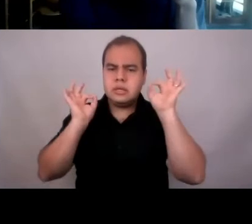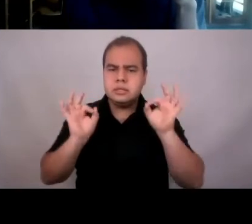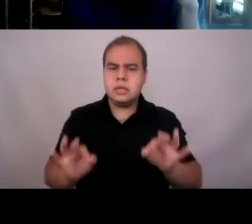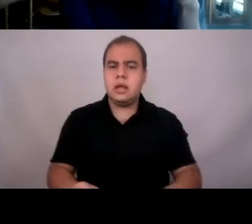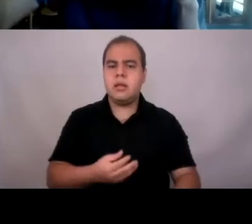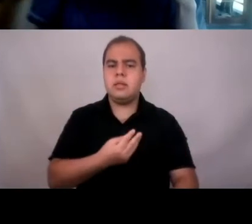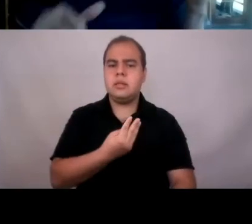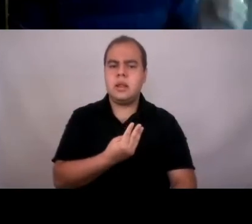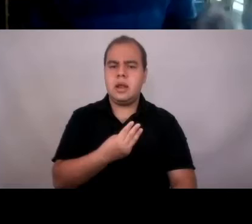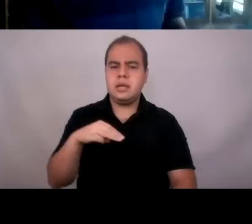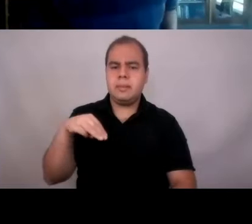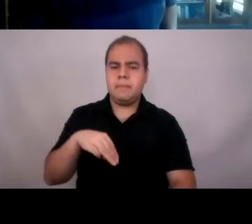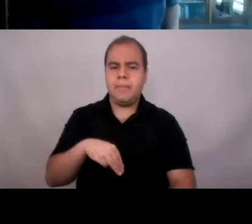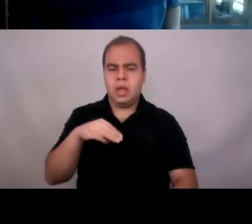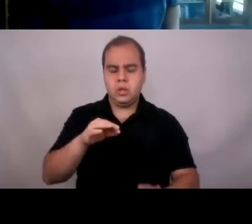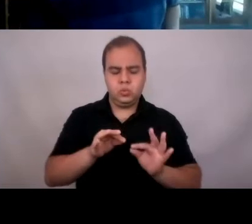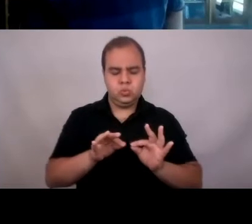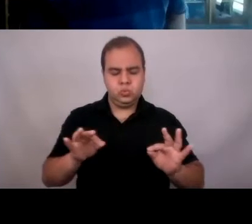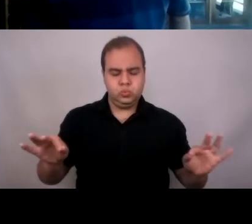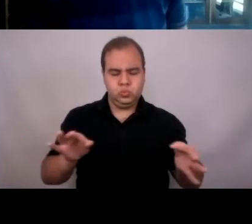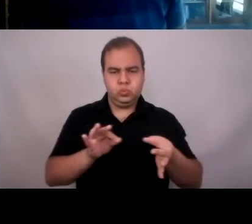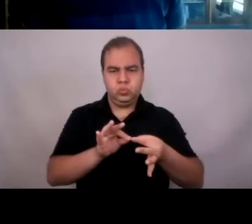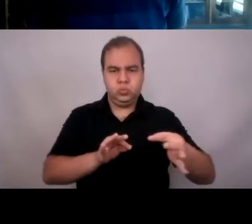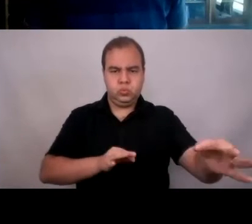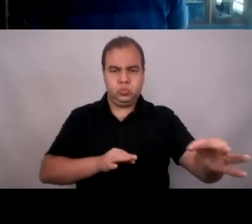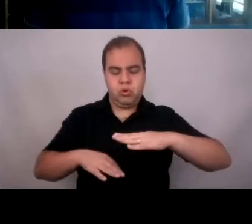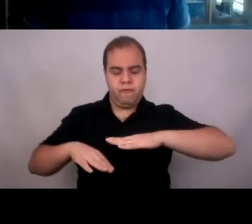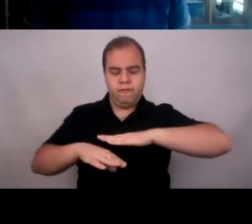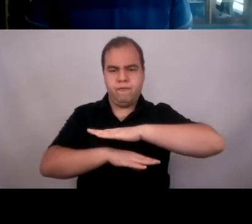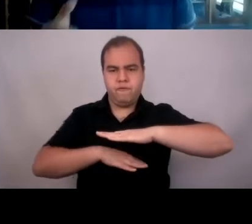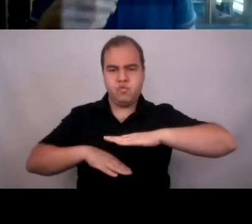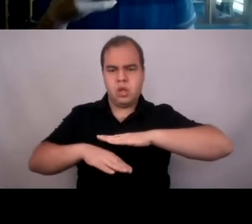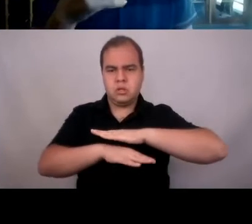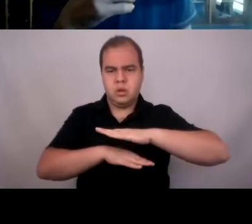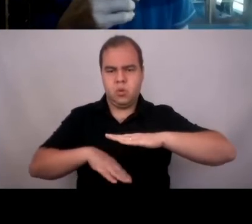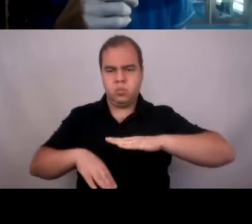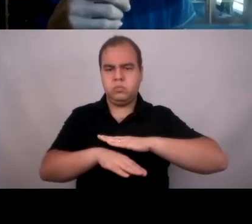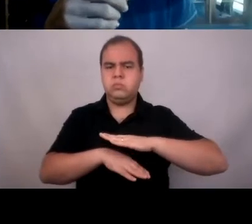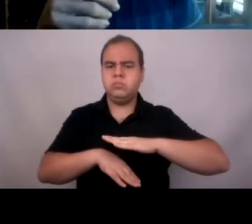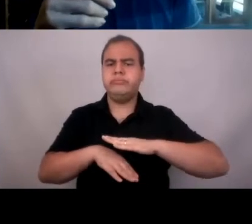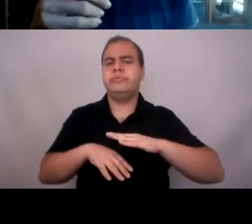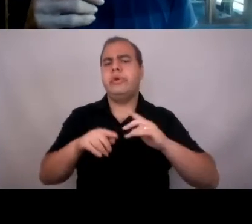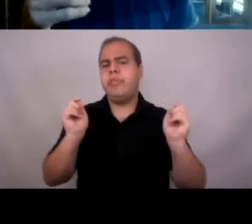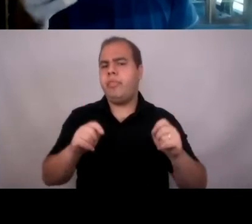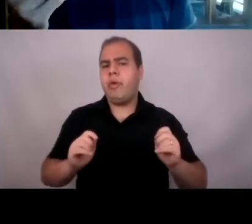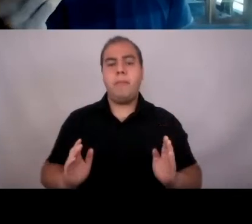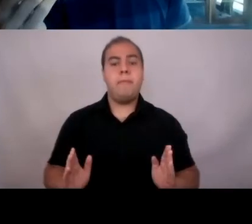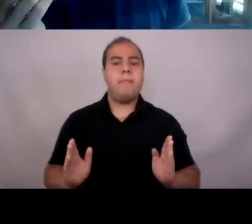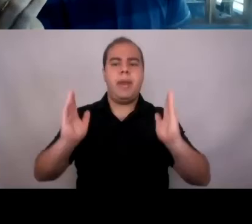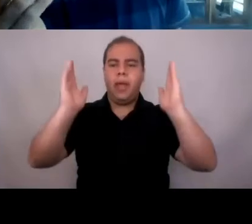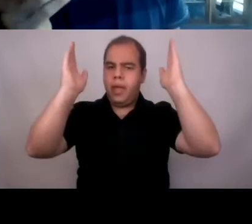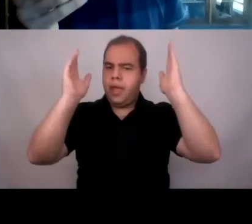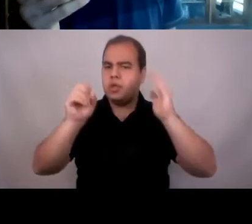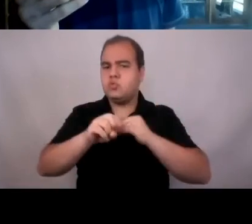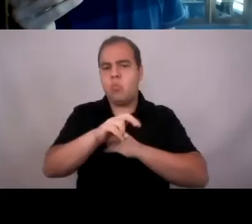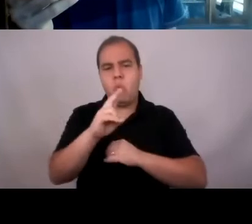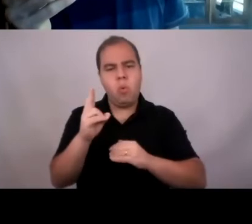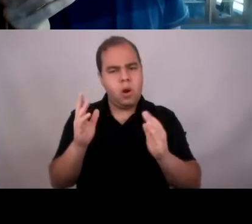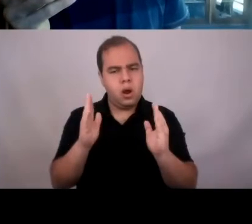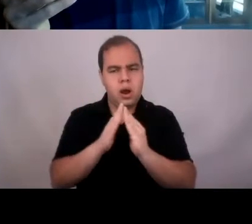3 metros de distância de fundações, tá? Isso serve para prédio, para